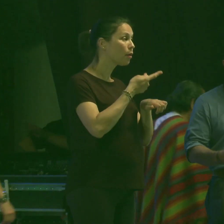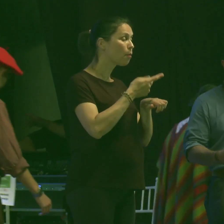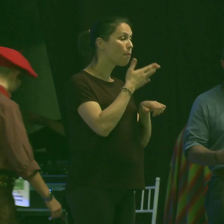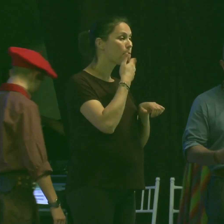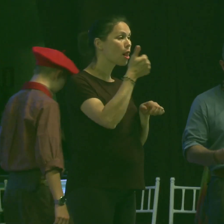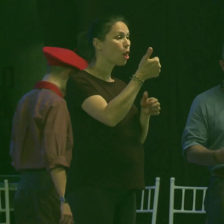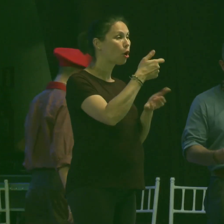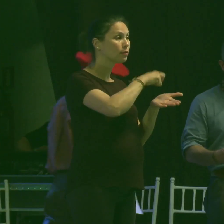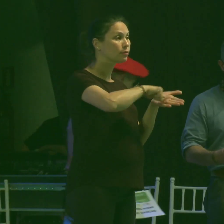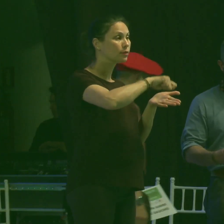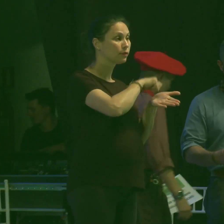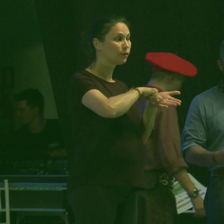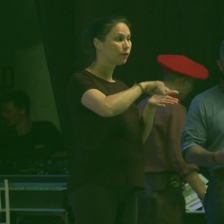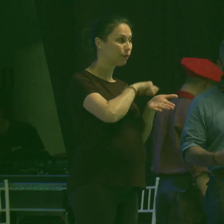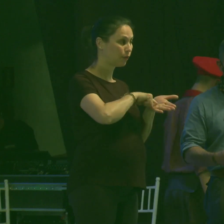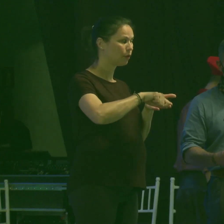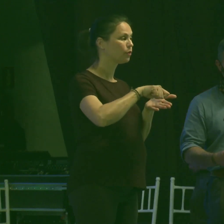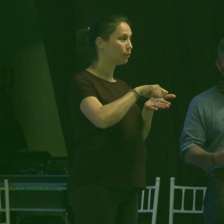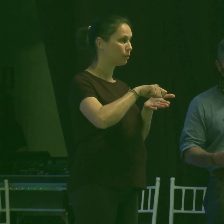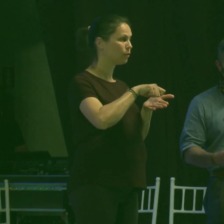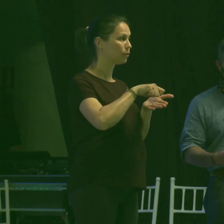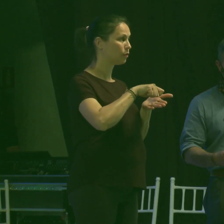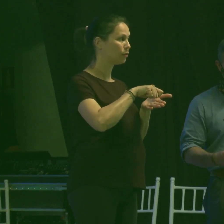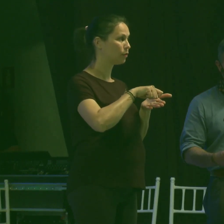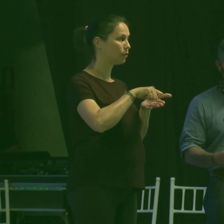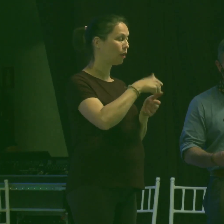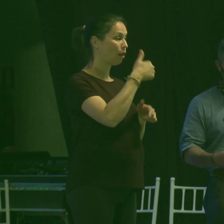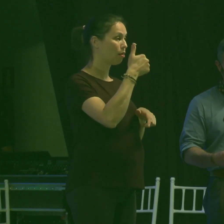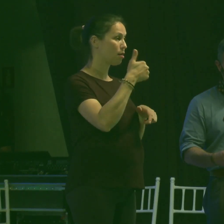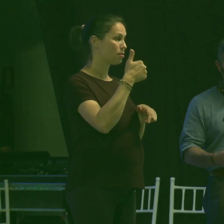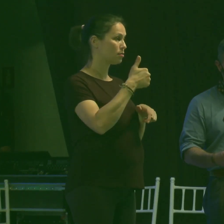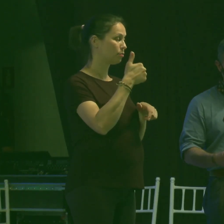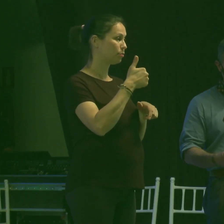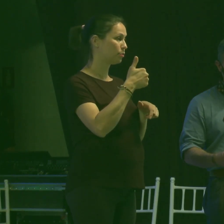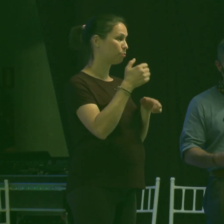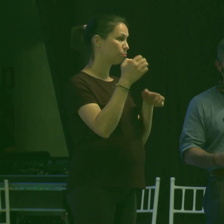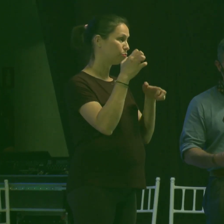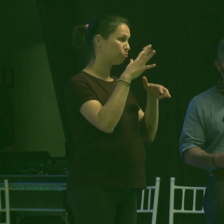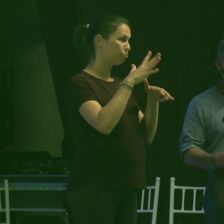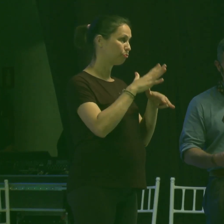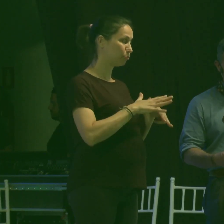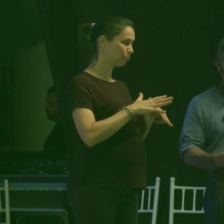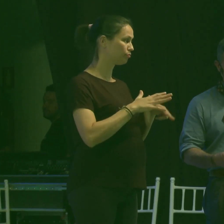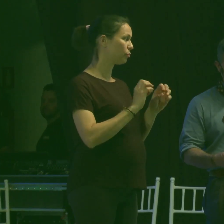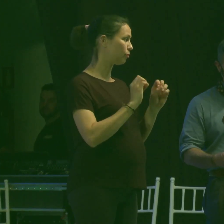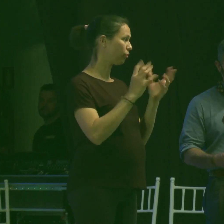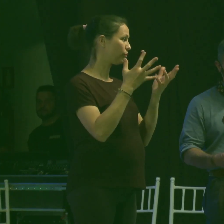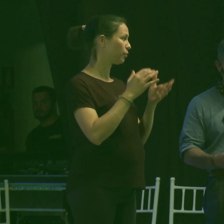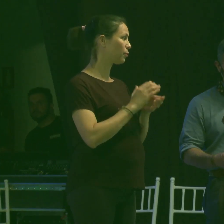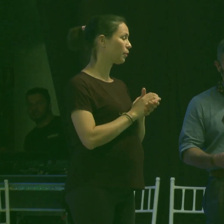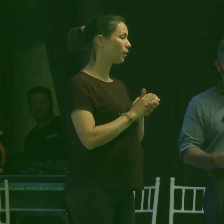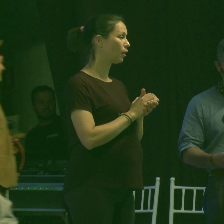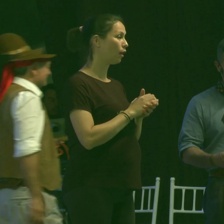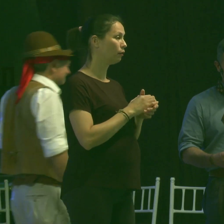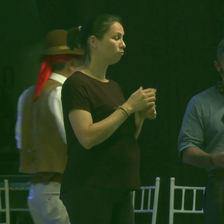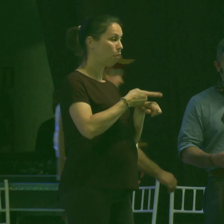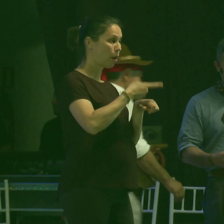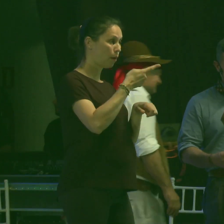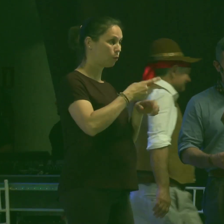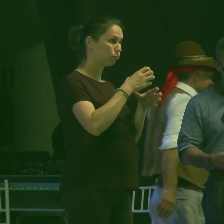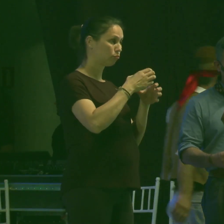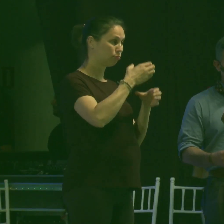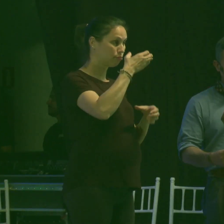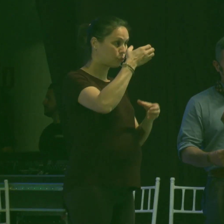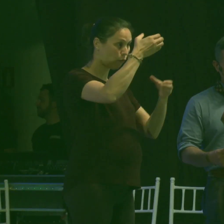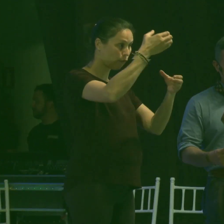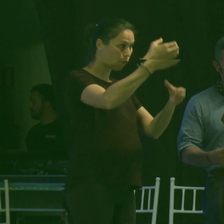letra do Canto de Luz, 11ª edição. Vai levar o troféu, mais importância de R$500. E